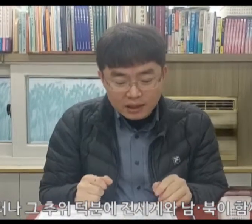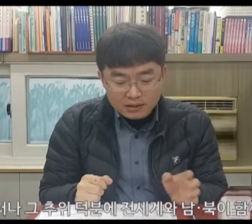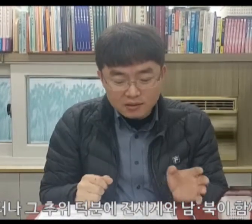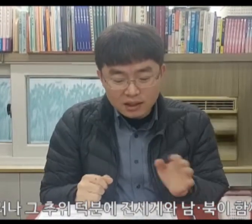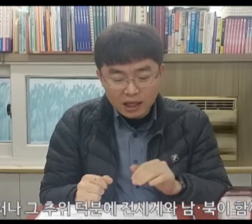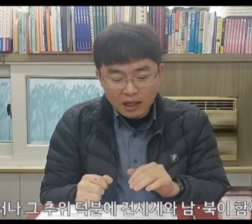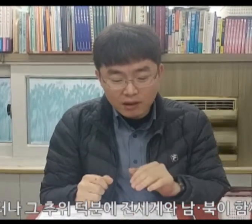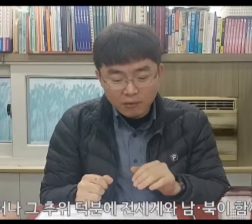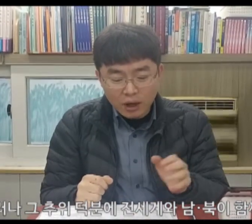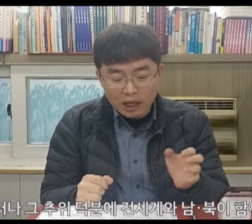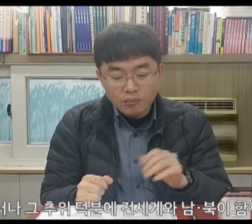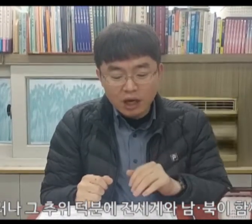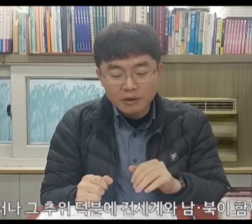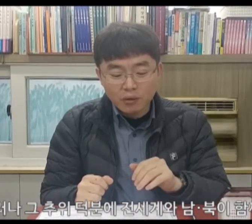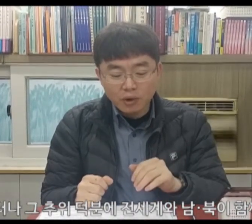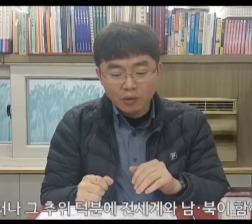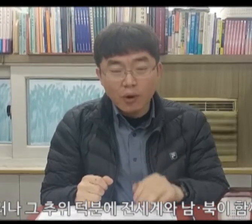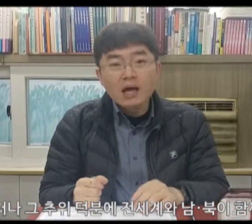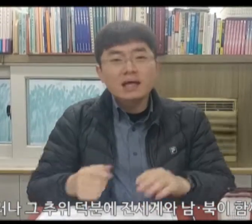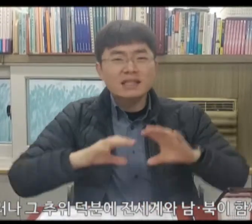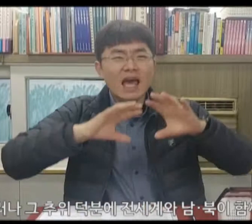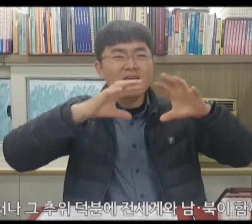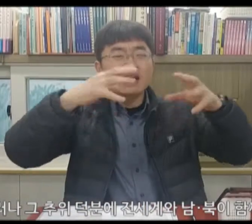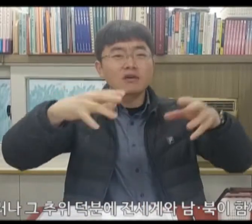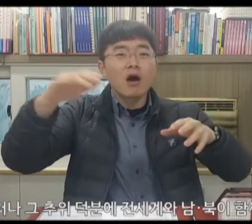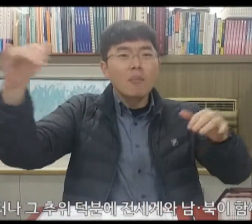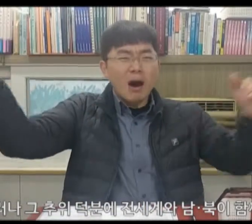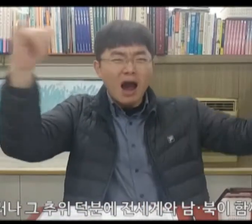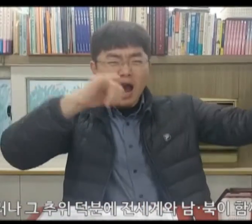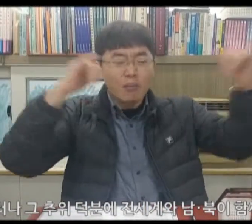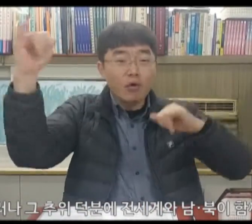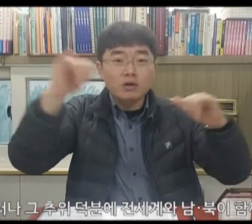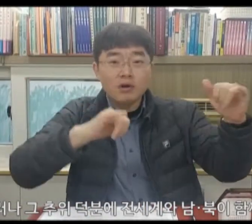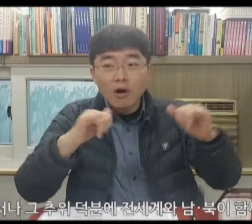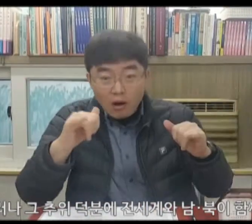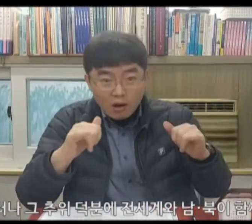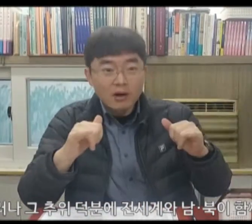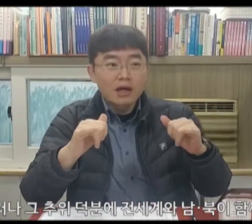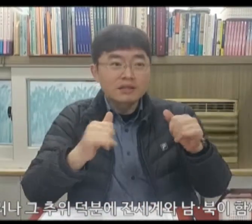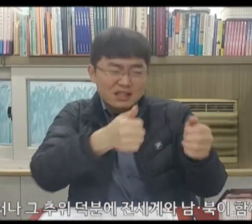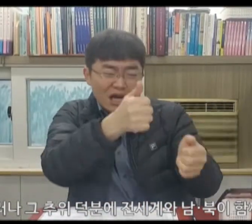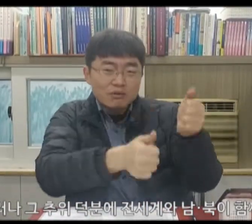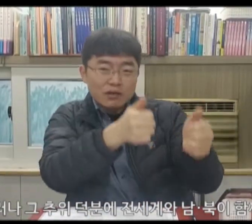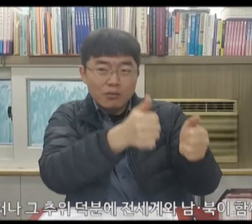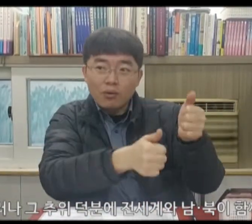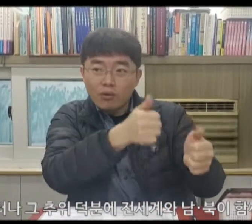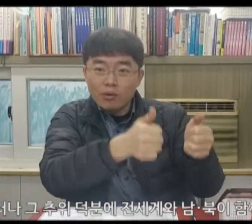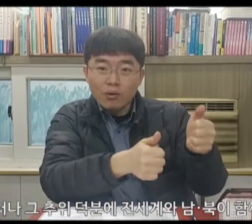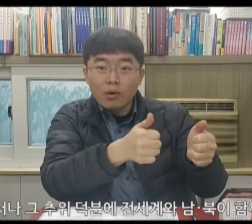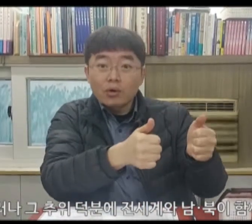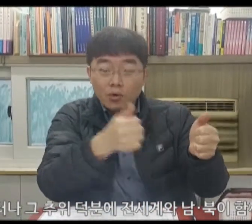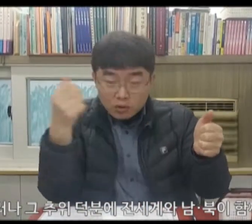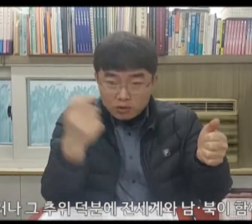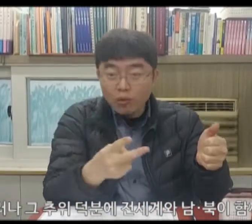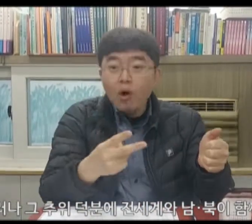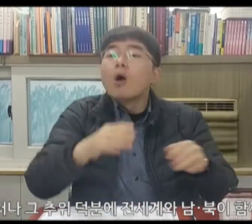전 세계와 남북이 함께 올렸고 그 세계에서 막 모여서 해서 시합을 했고 또는 또